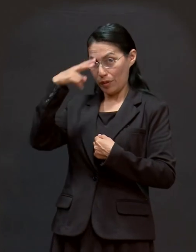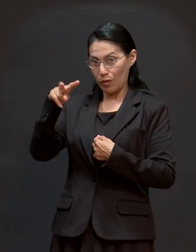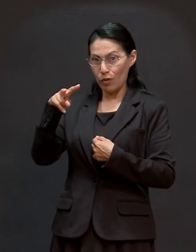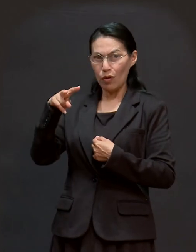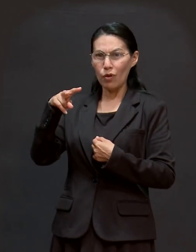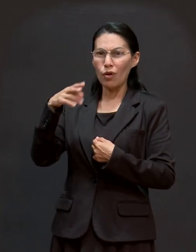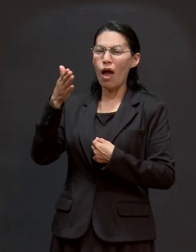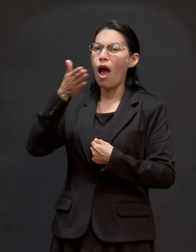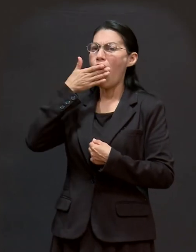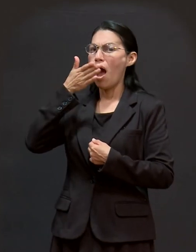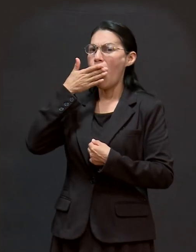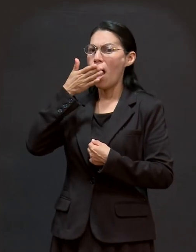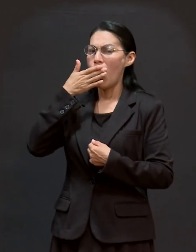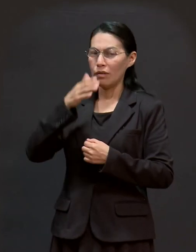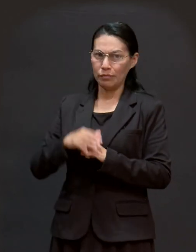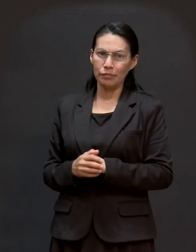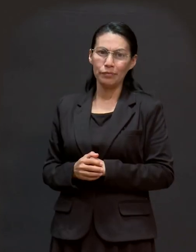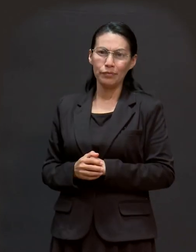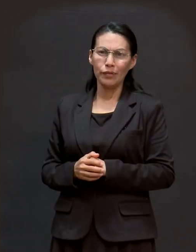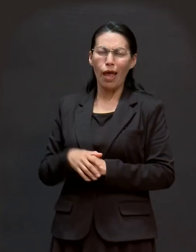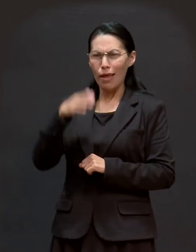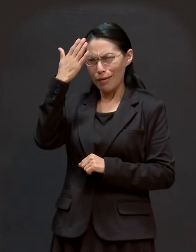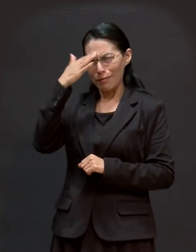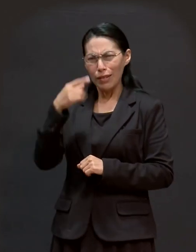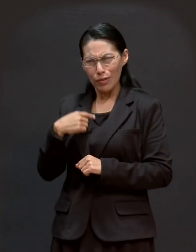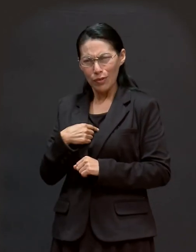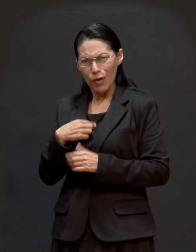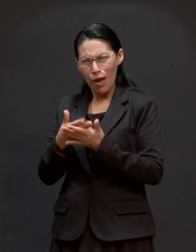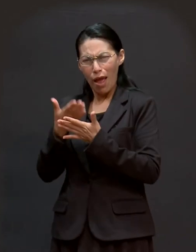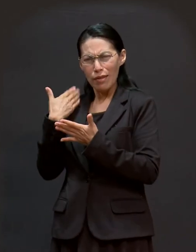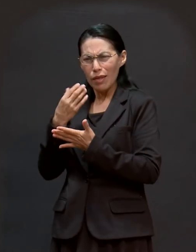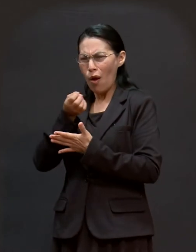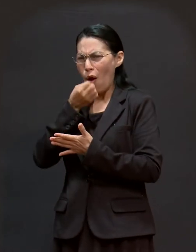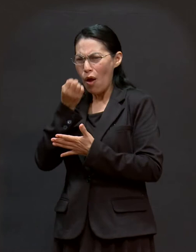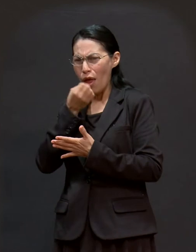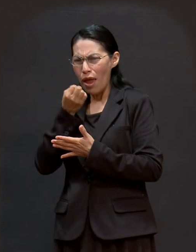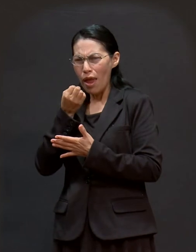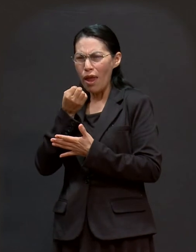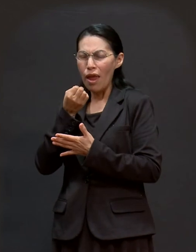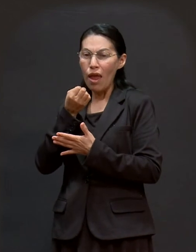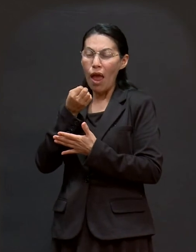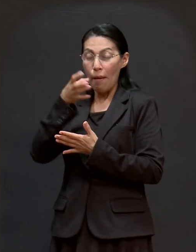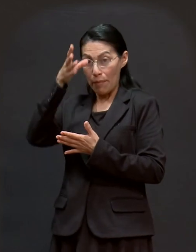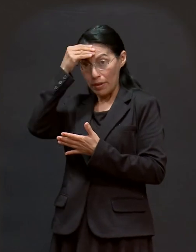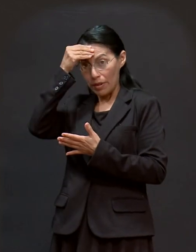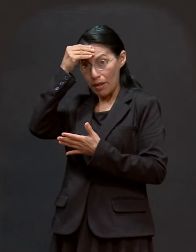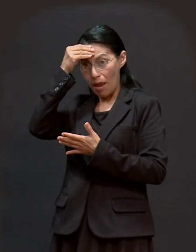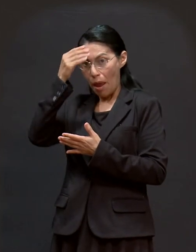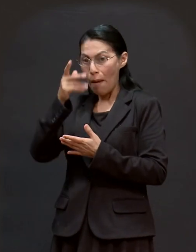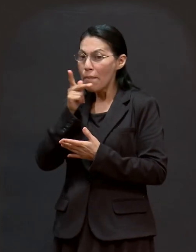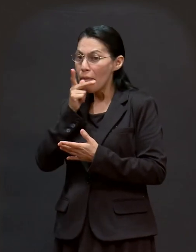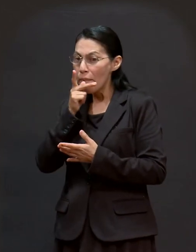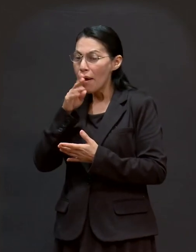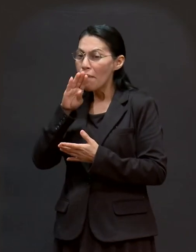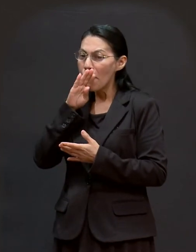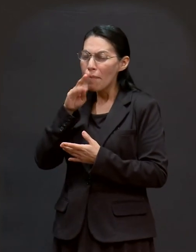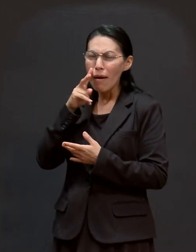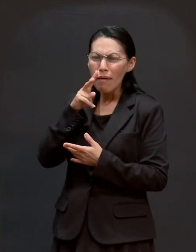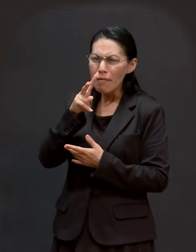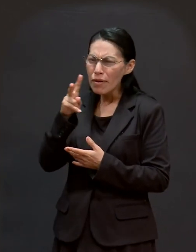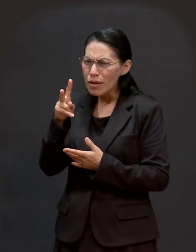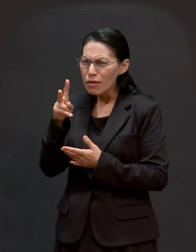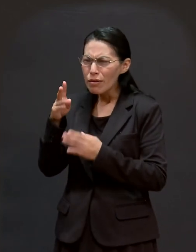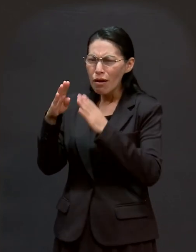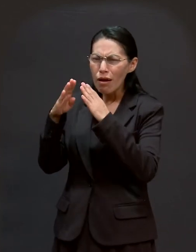de mexico del sonora y sabes que yo aprendí a orar en el seno de mi hogar y viendo a mis